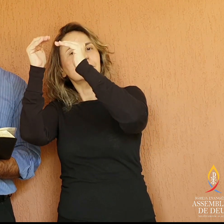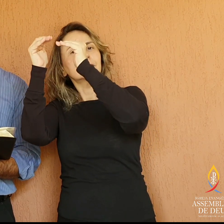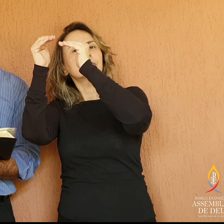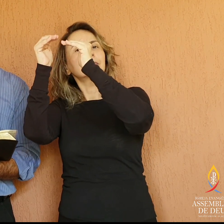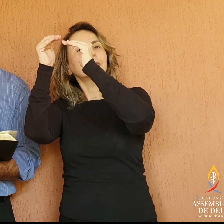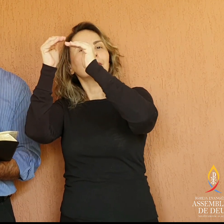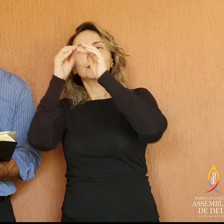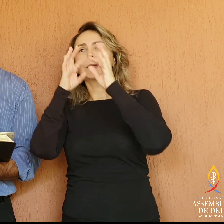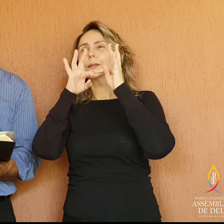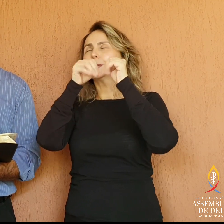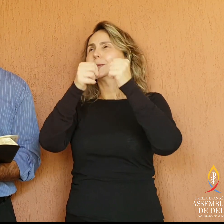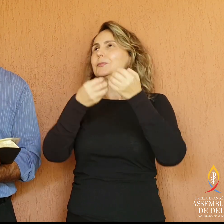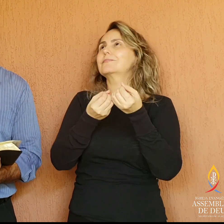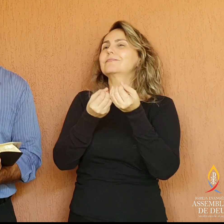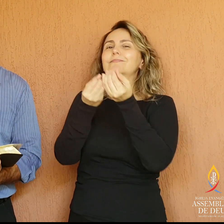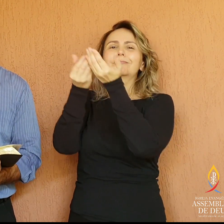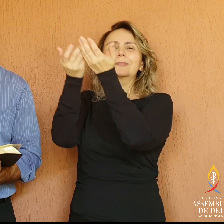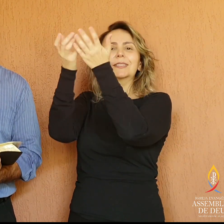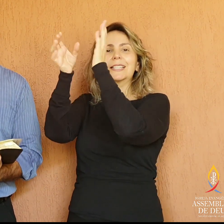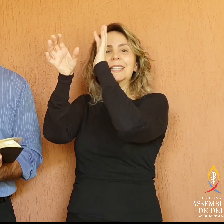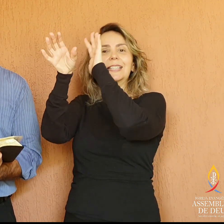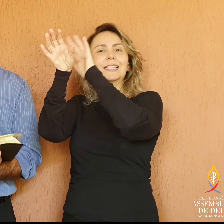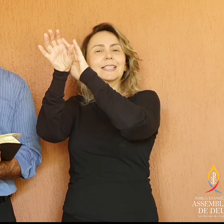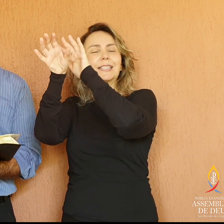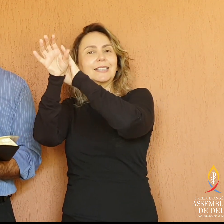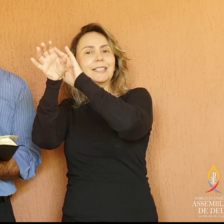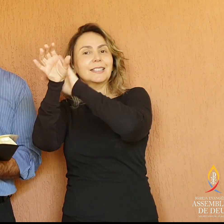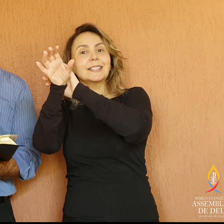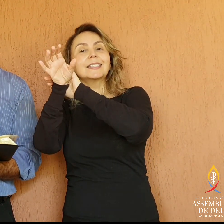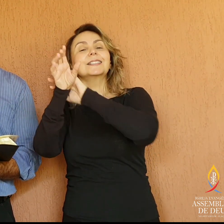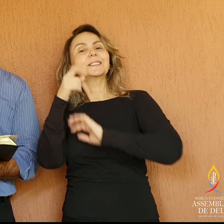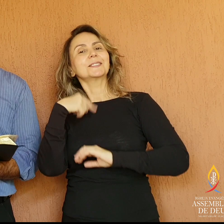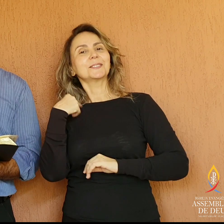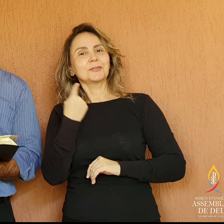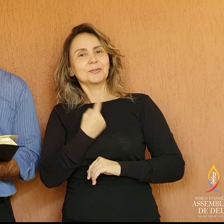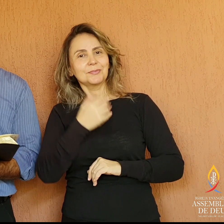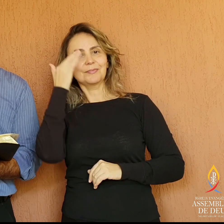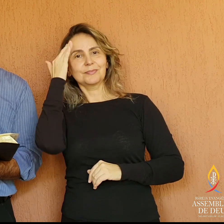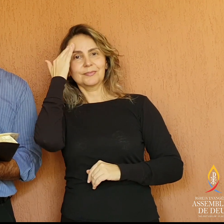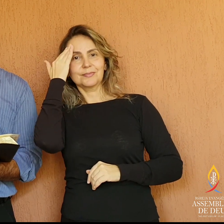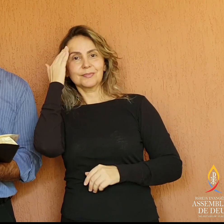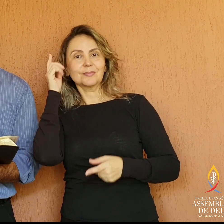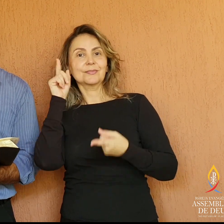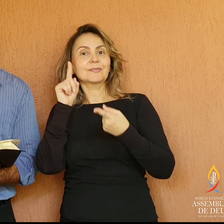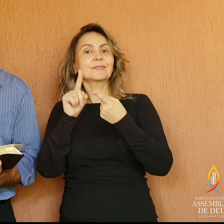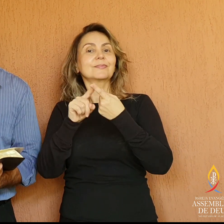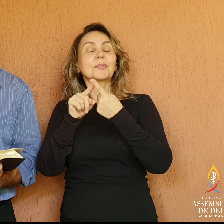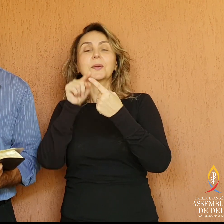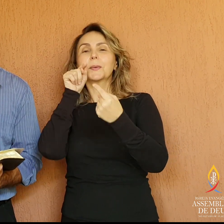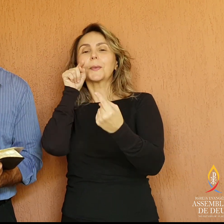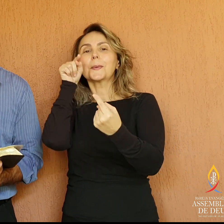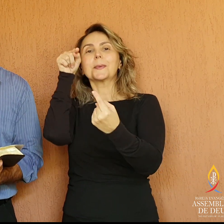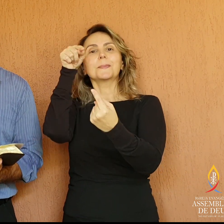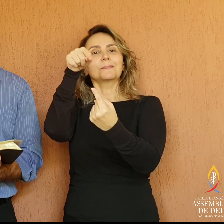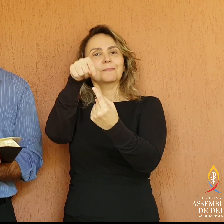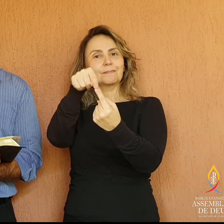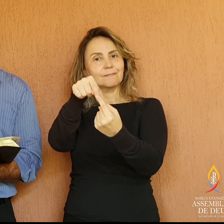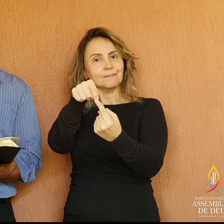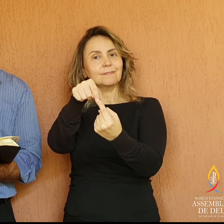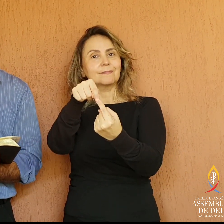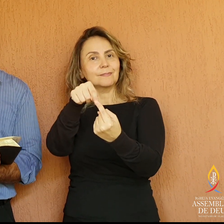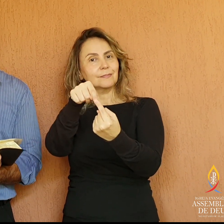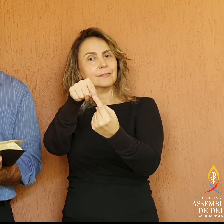Ele, é para Ele, é dele. E nós vamos entender também o objetivo de